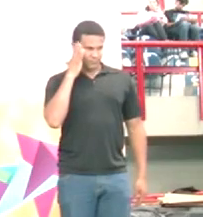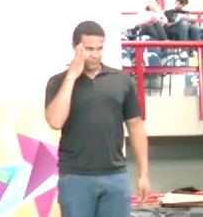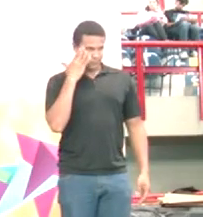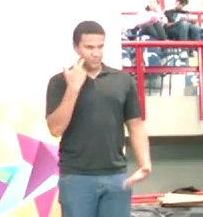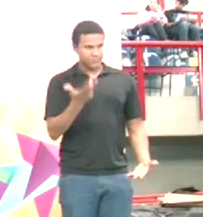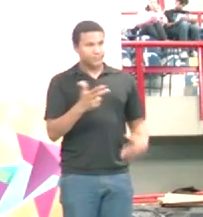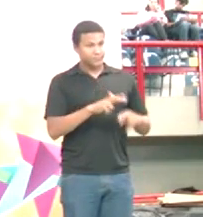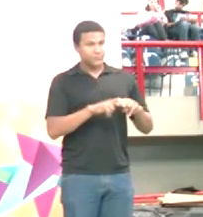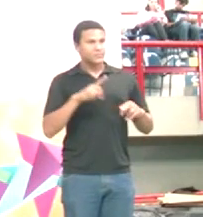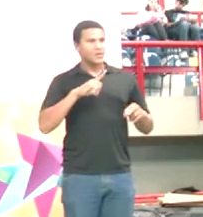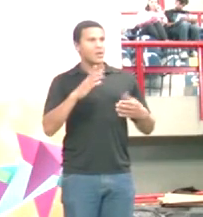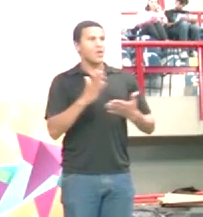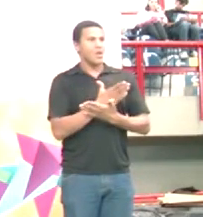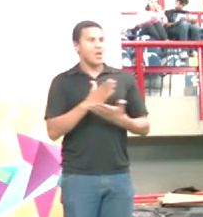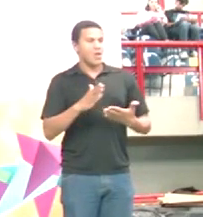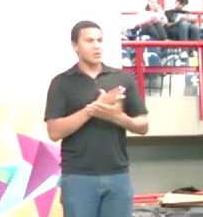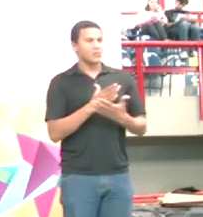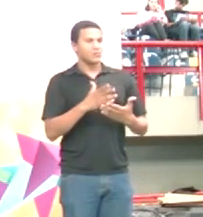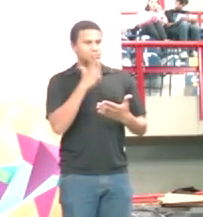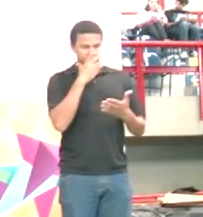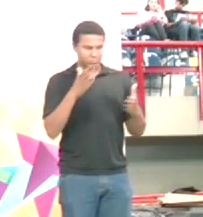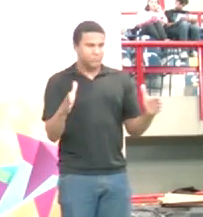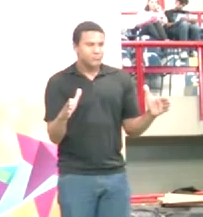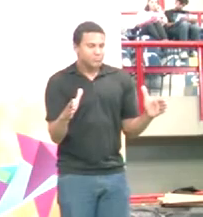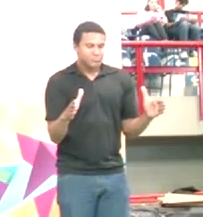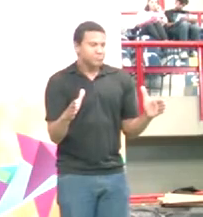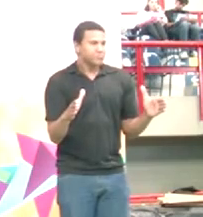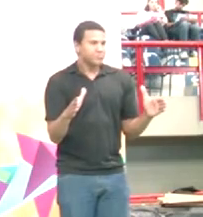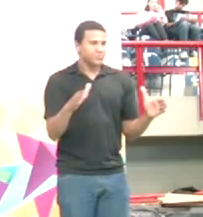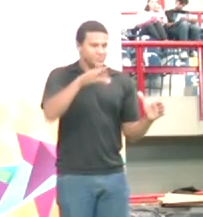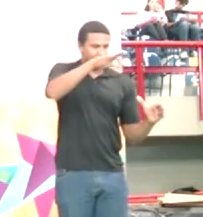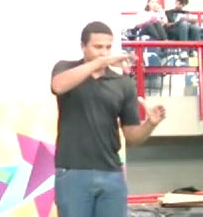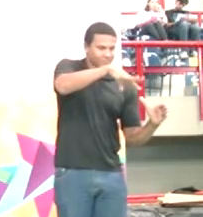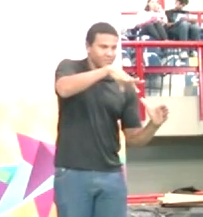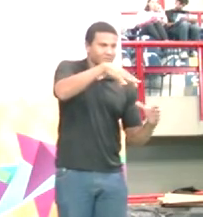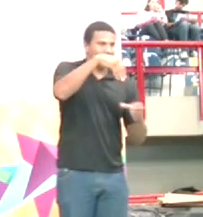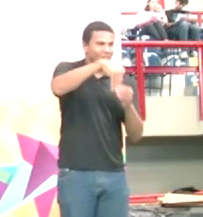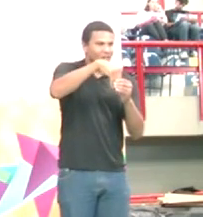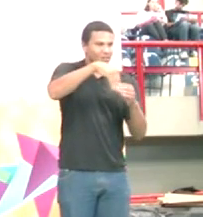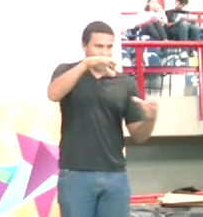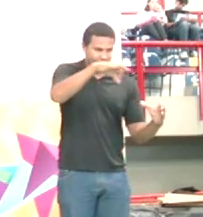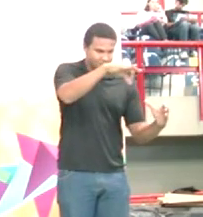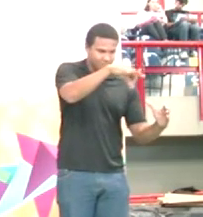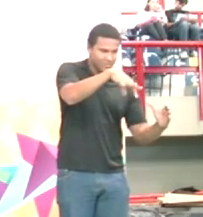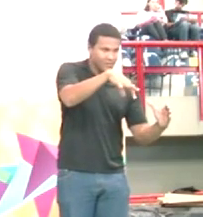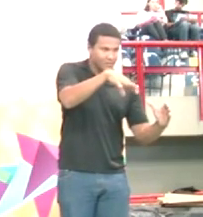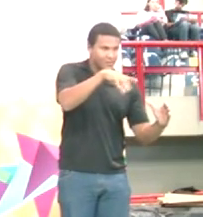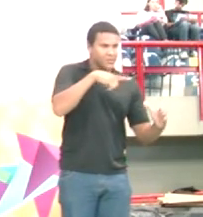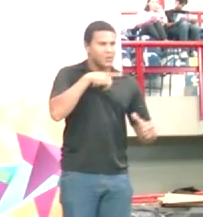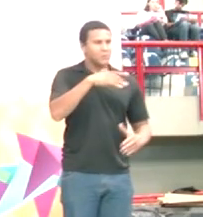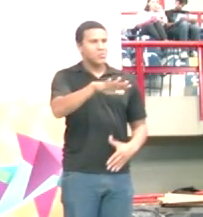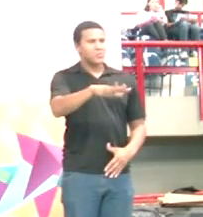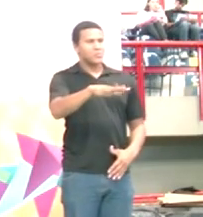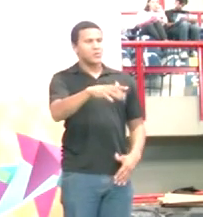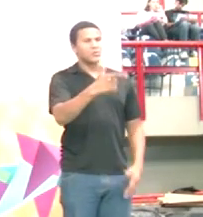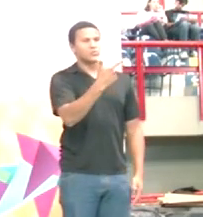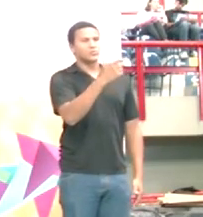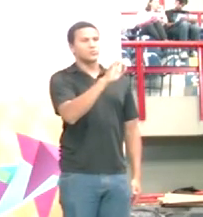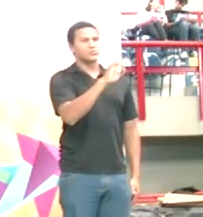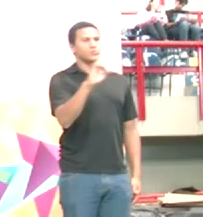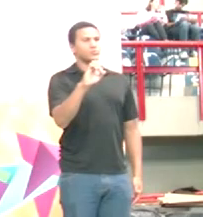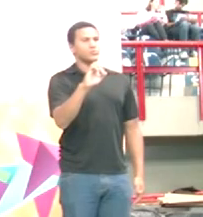urna de madeira, que deveria ter no máximo